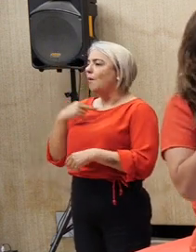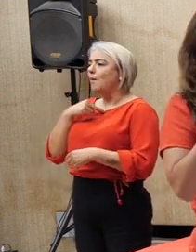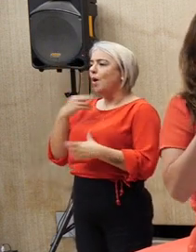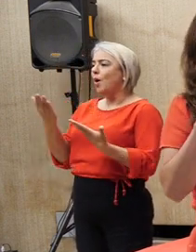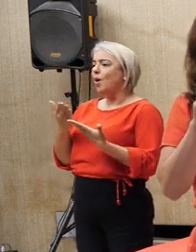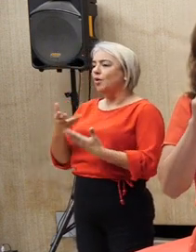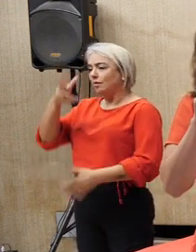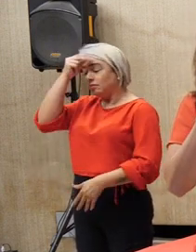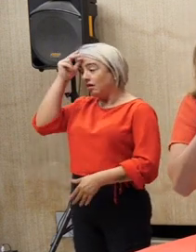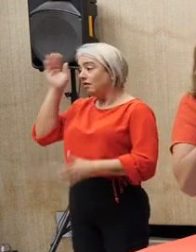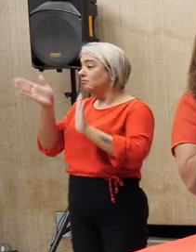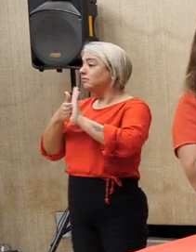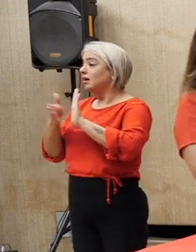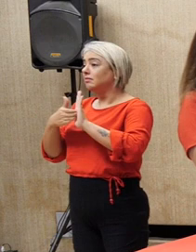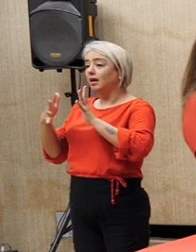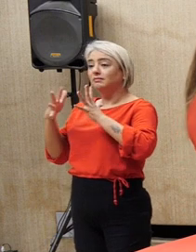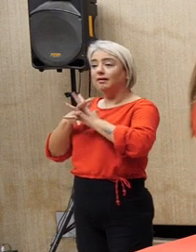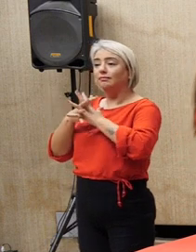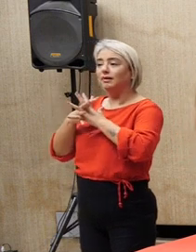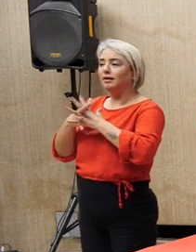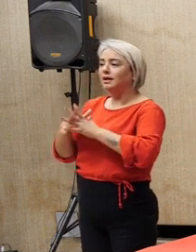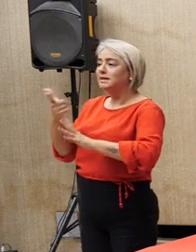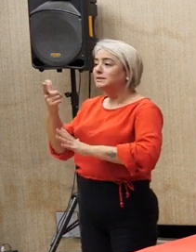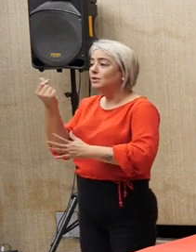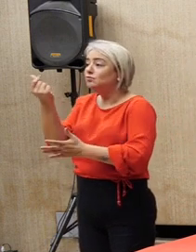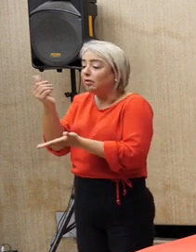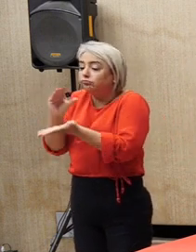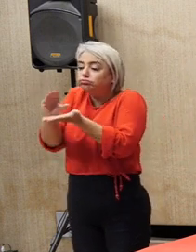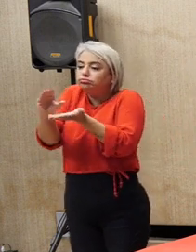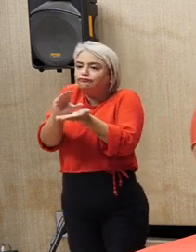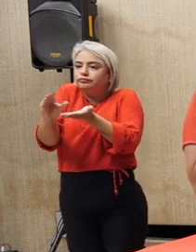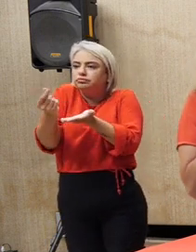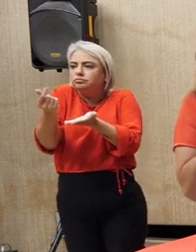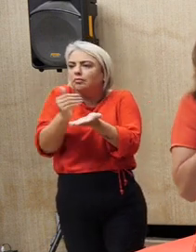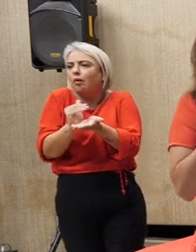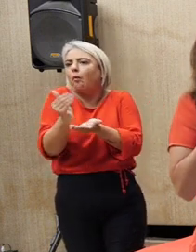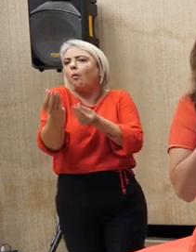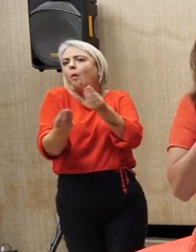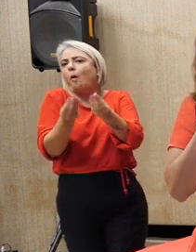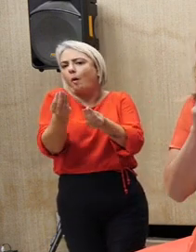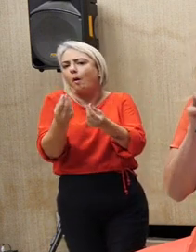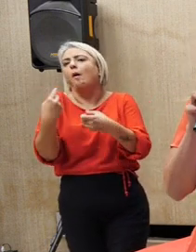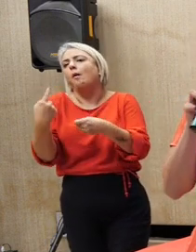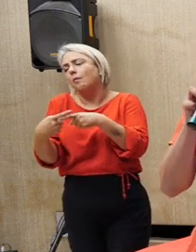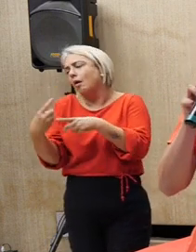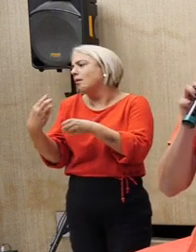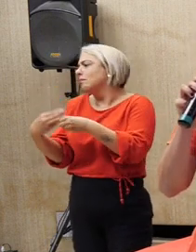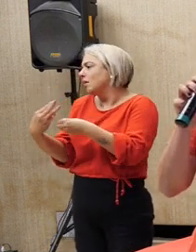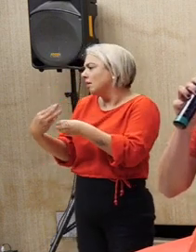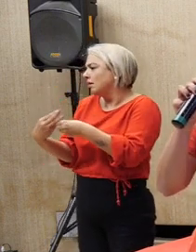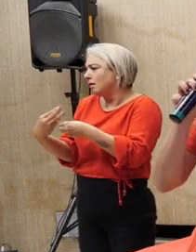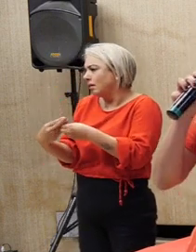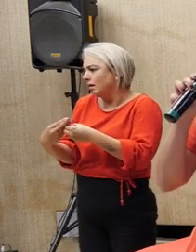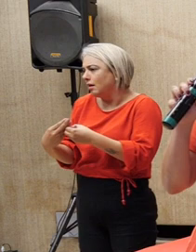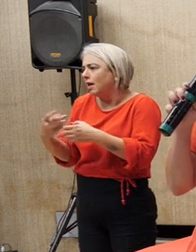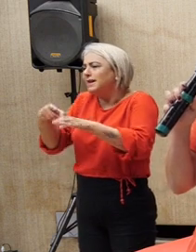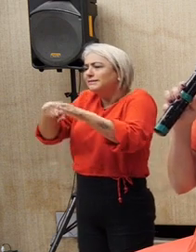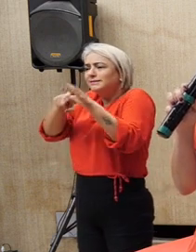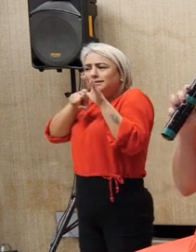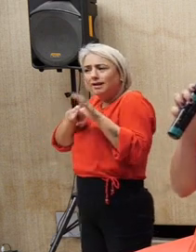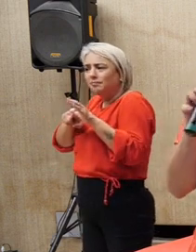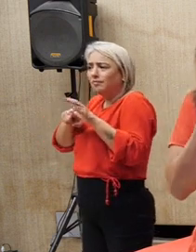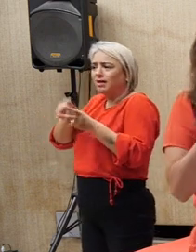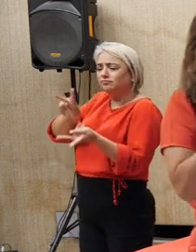colocar para o prefeito uma pauta tão complicada se ele não tem recurso, tá certo? Porque os municípios hoje são extremamente